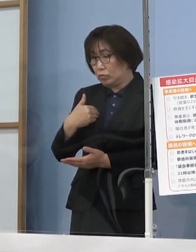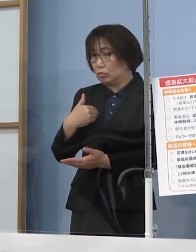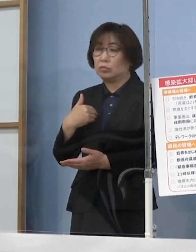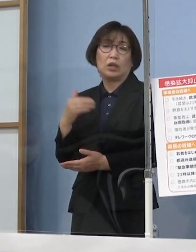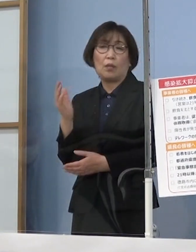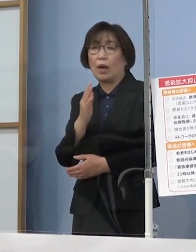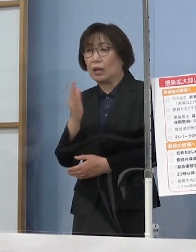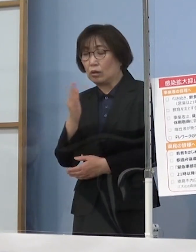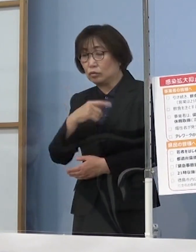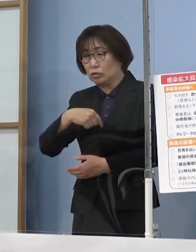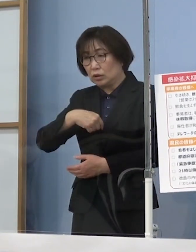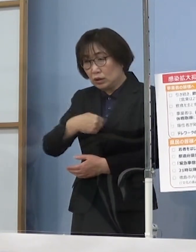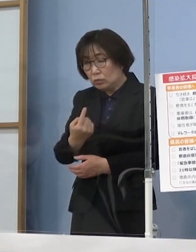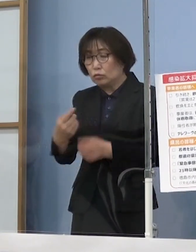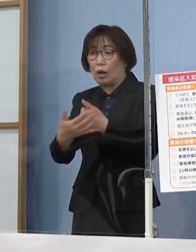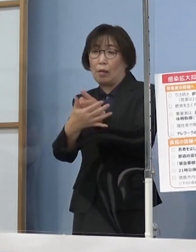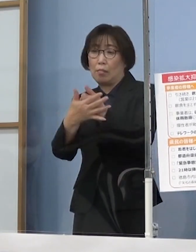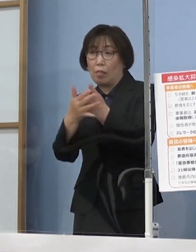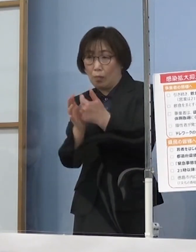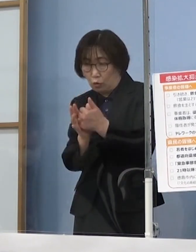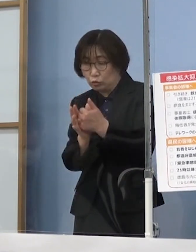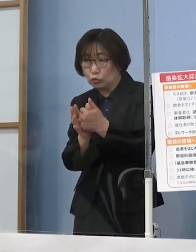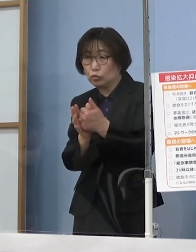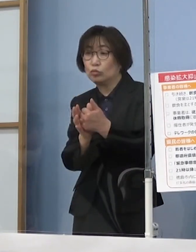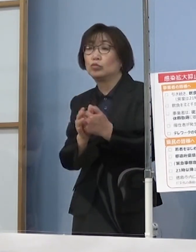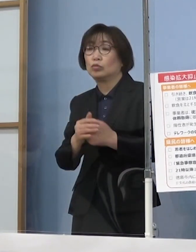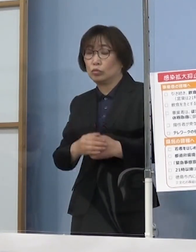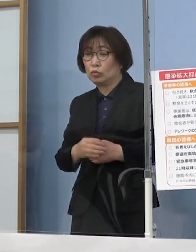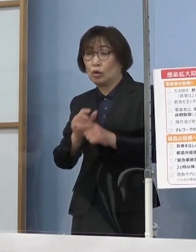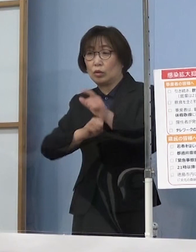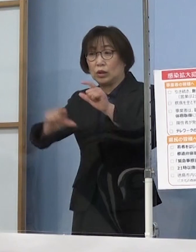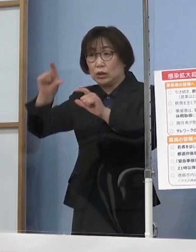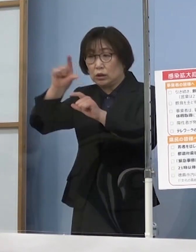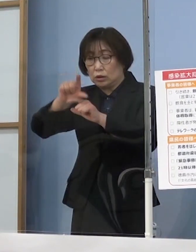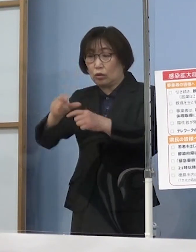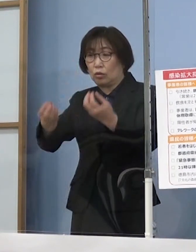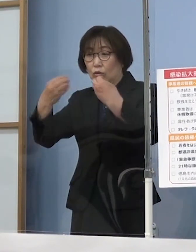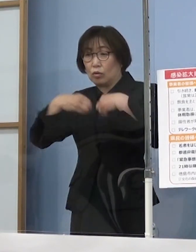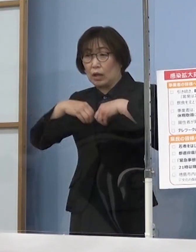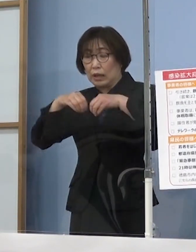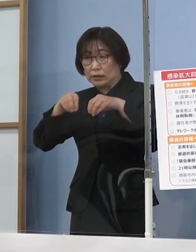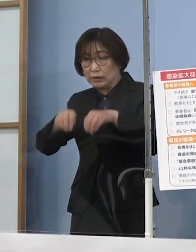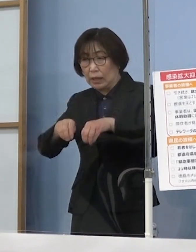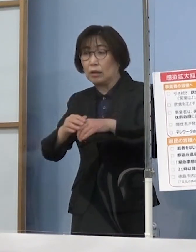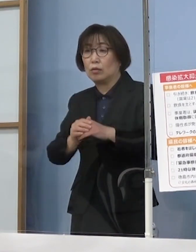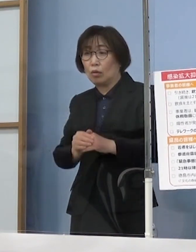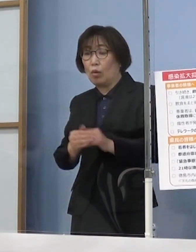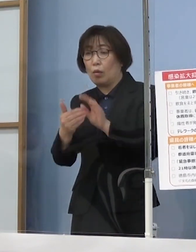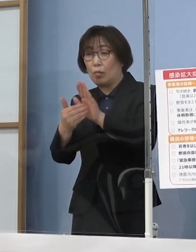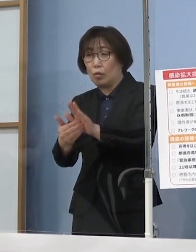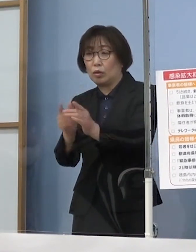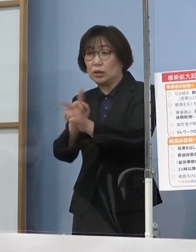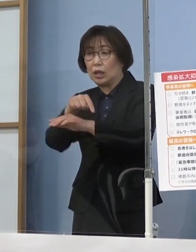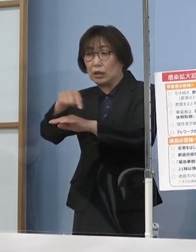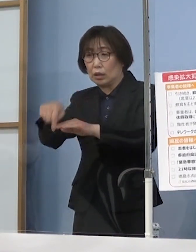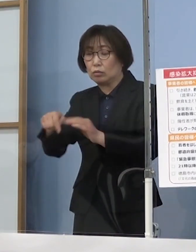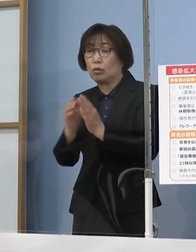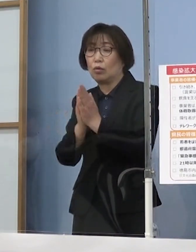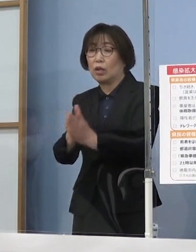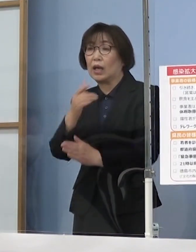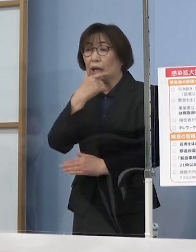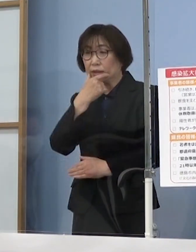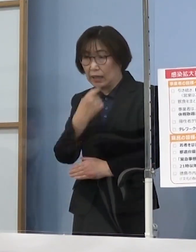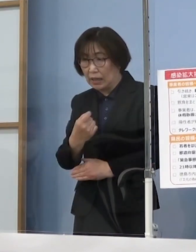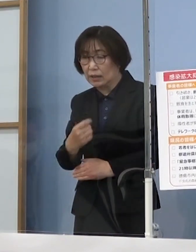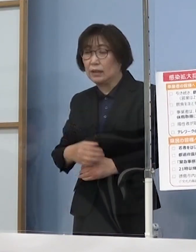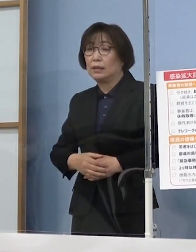守っていこうと、こうした観点で、より一層の感染防止対策をお願いをしたいと思います。